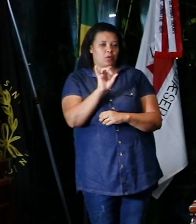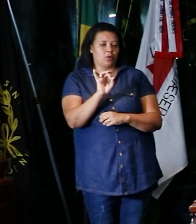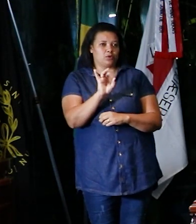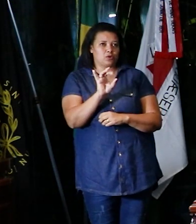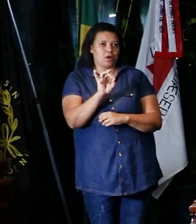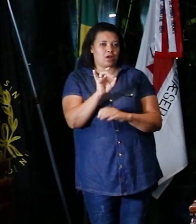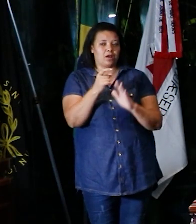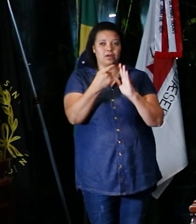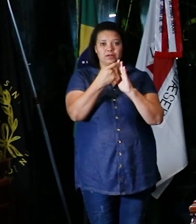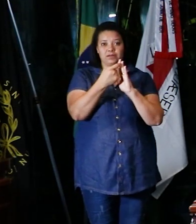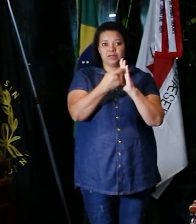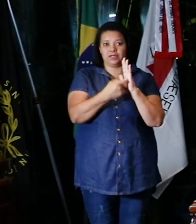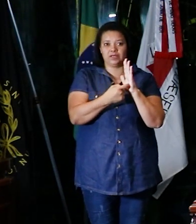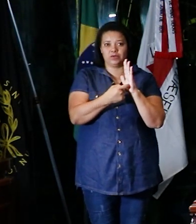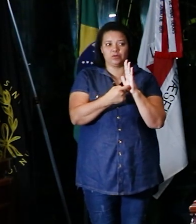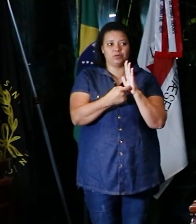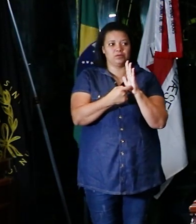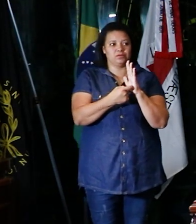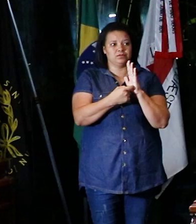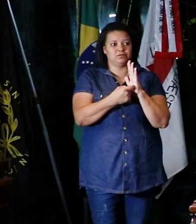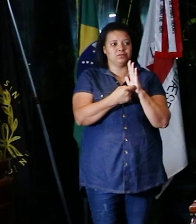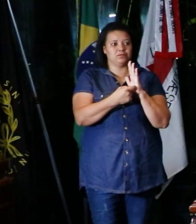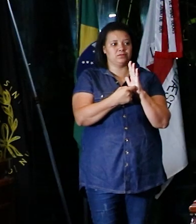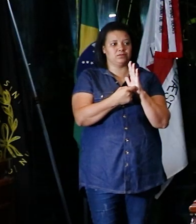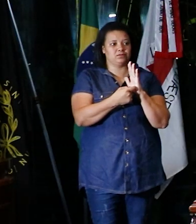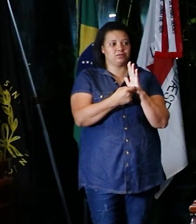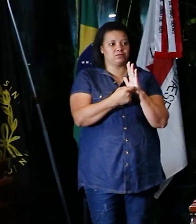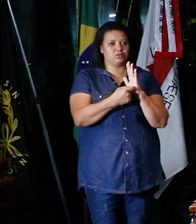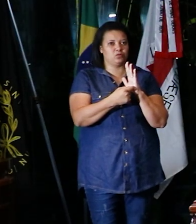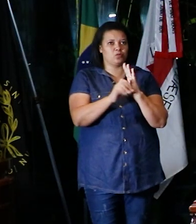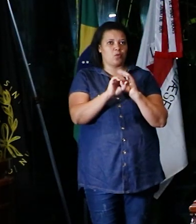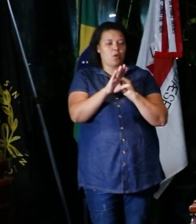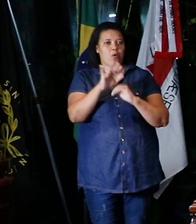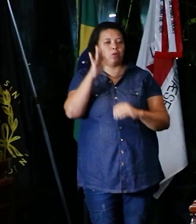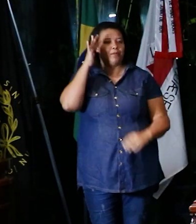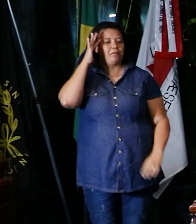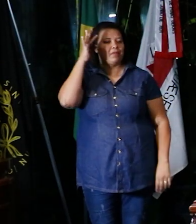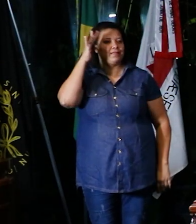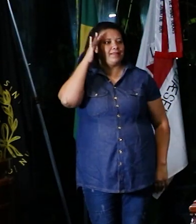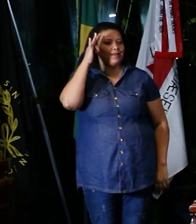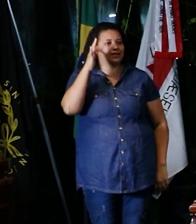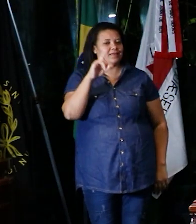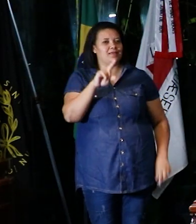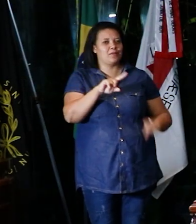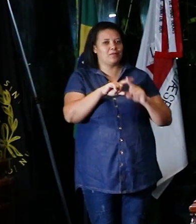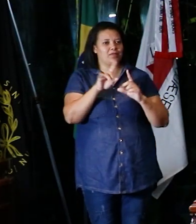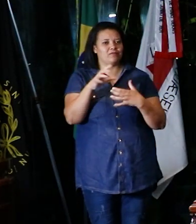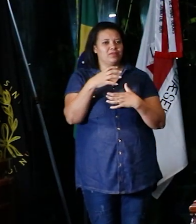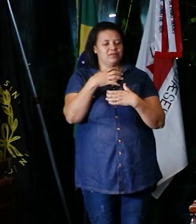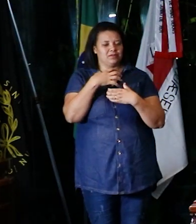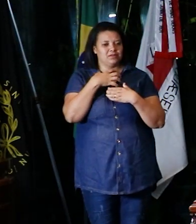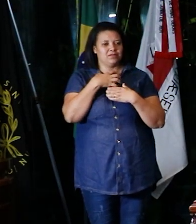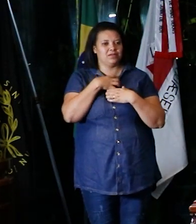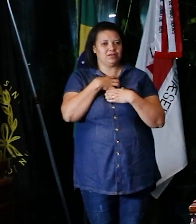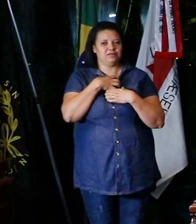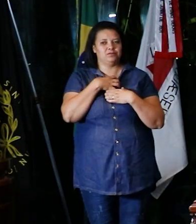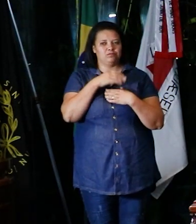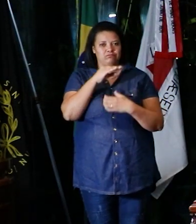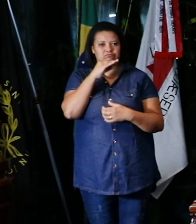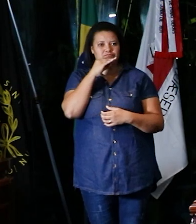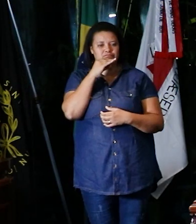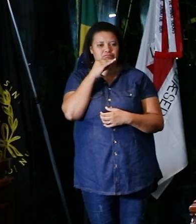o texto, né? Podia ser só uma fantasia, né? Mas você sente isso nele, não é